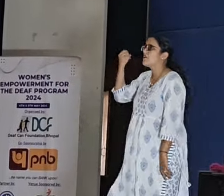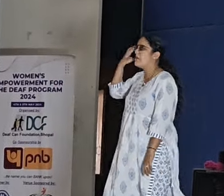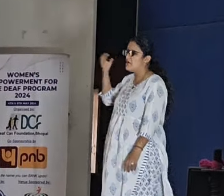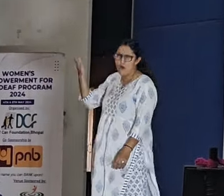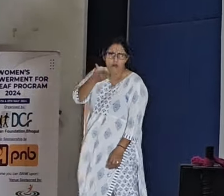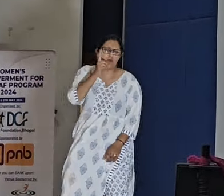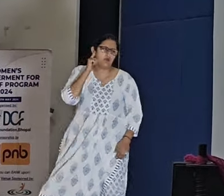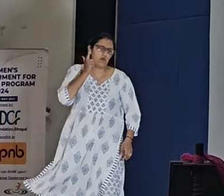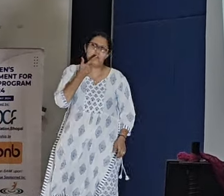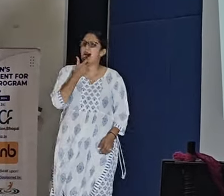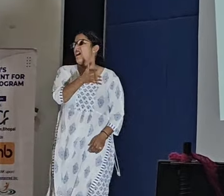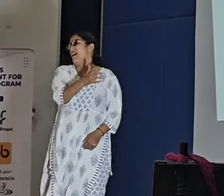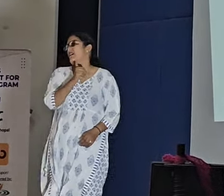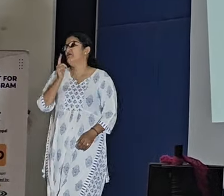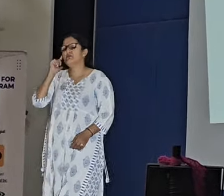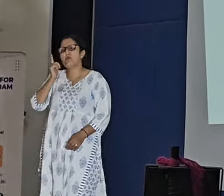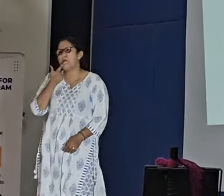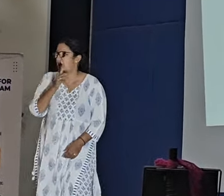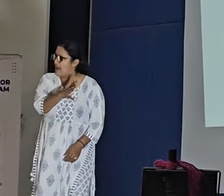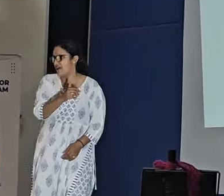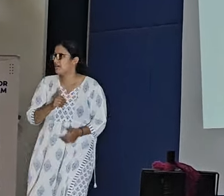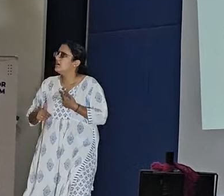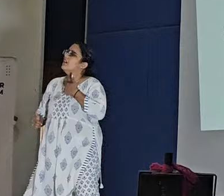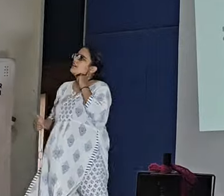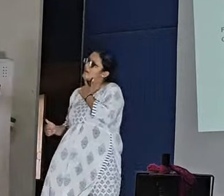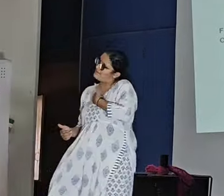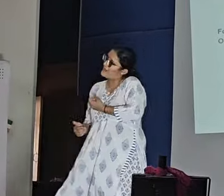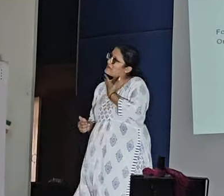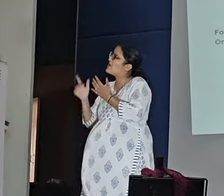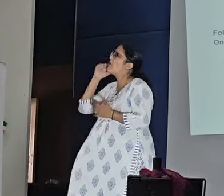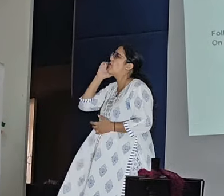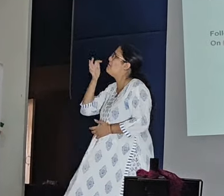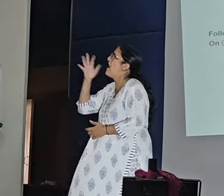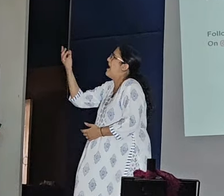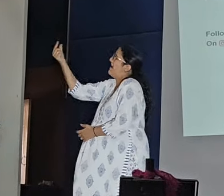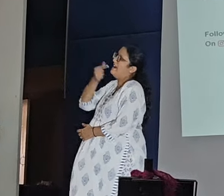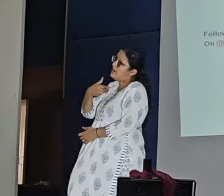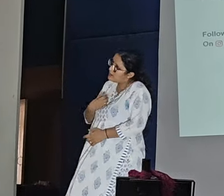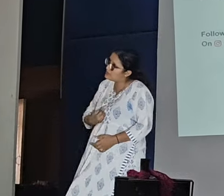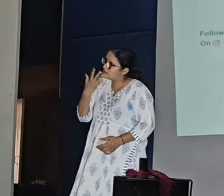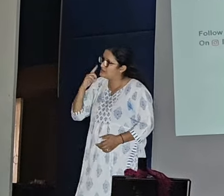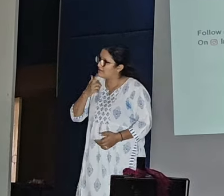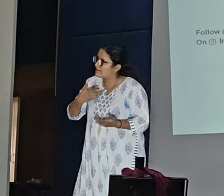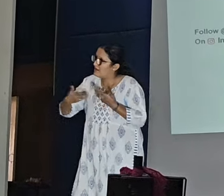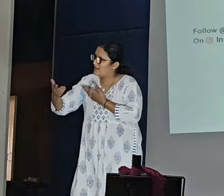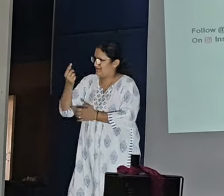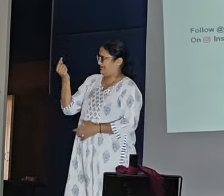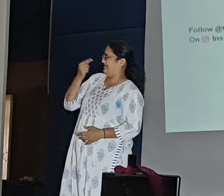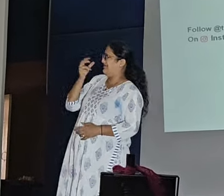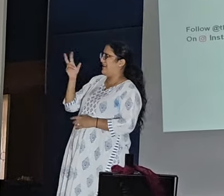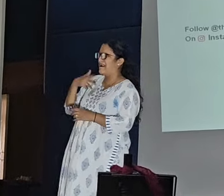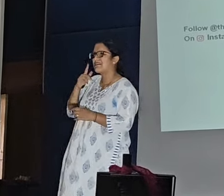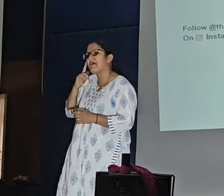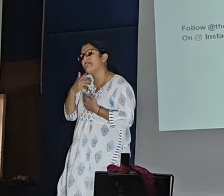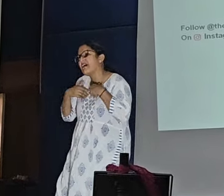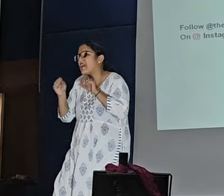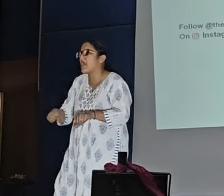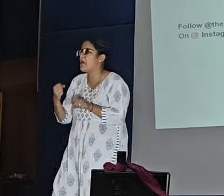मतलब डीमोटिवेट ना करें ज्यादा बेटर है, या इसके तो सुन भी नहीं सकते तो बोल भी नहीं सकते, ठीक है हम डेफ है हम लोग